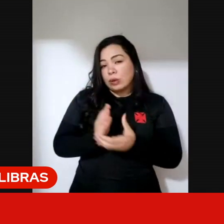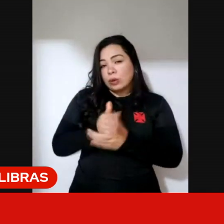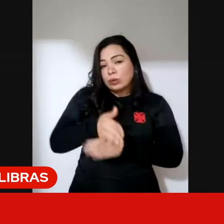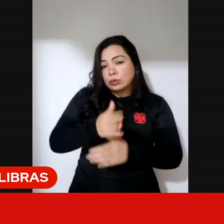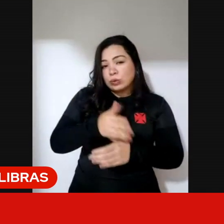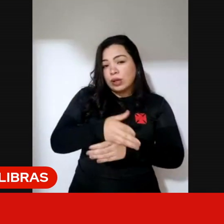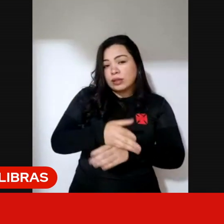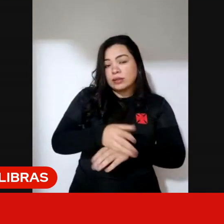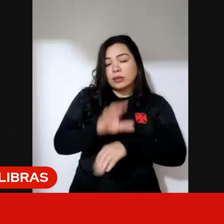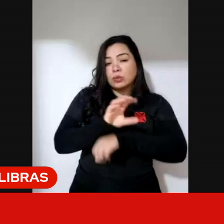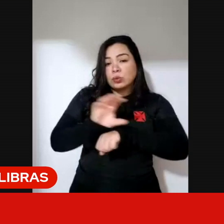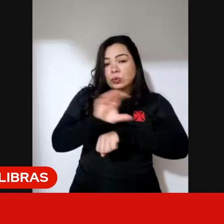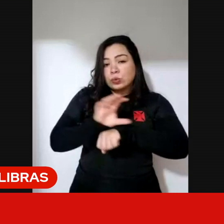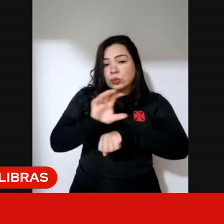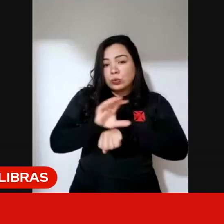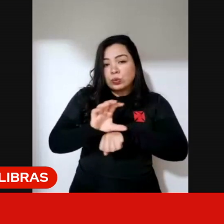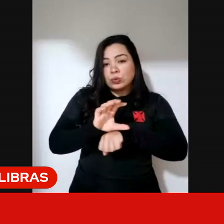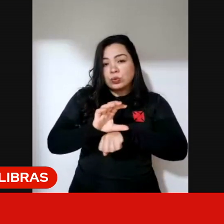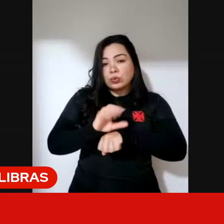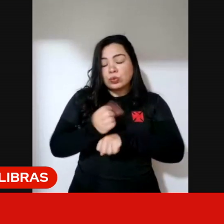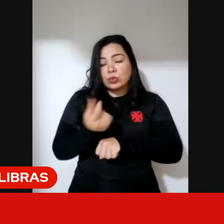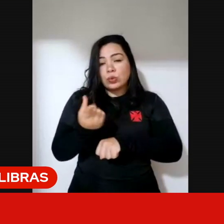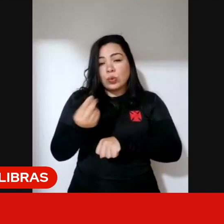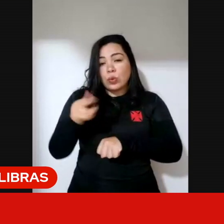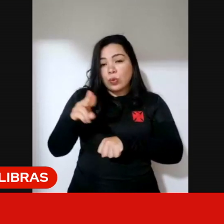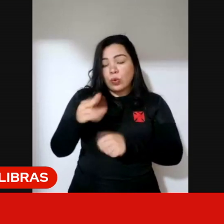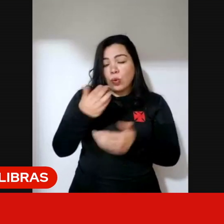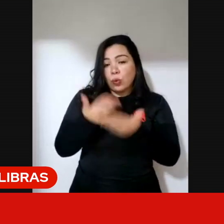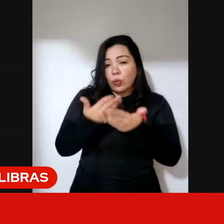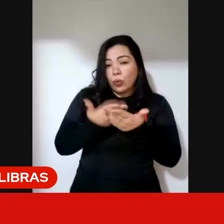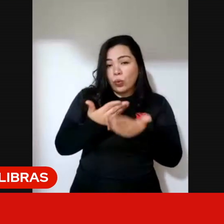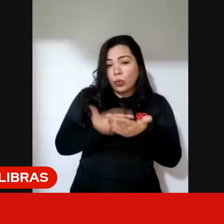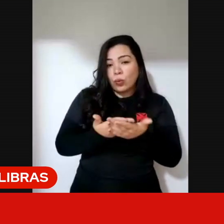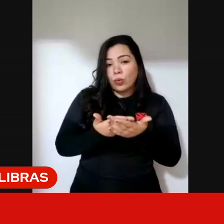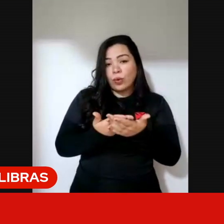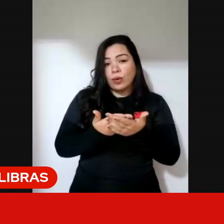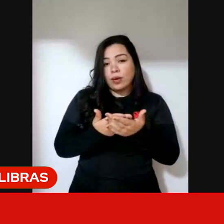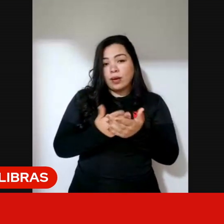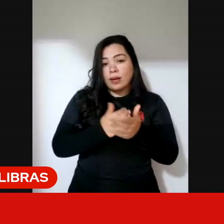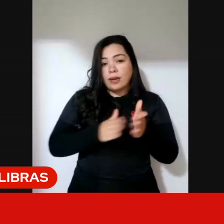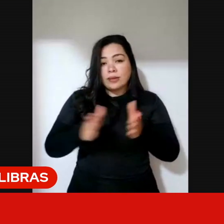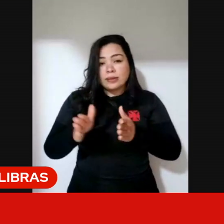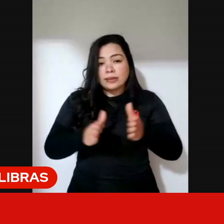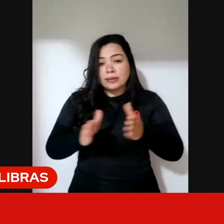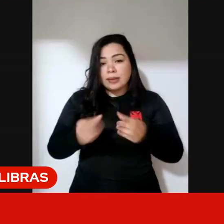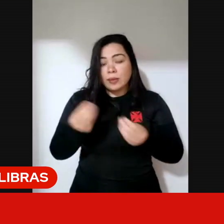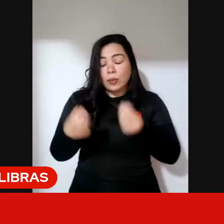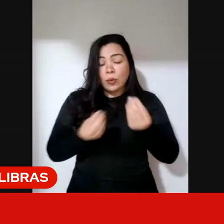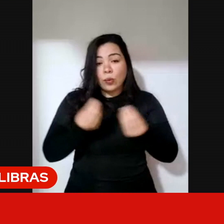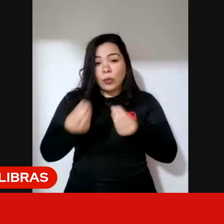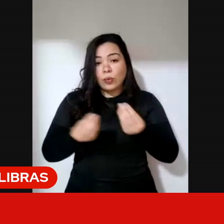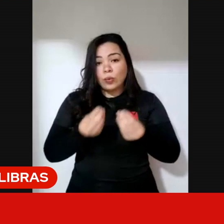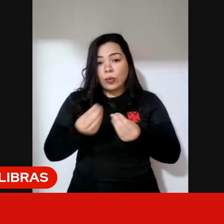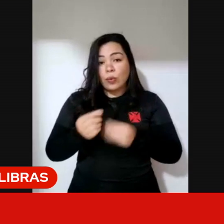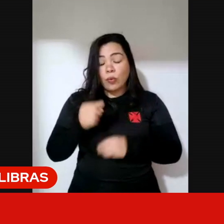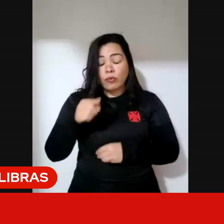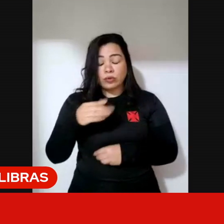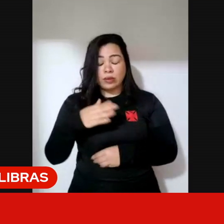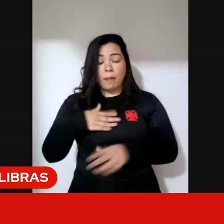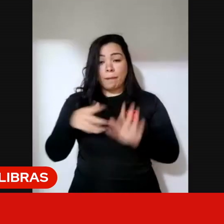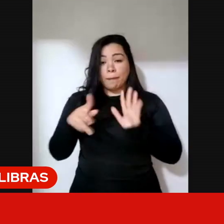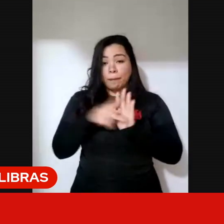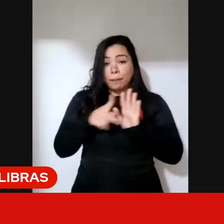curso ou tendo aulas, essa parte, como foi? Assim, você foi por você mesma,